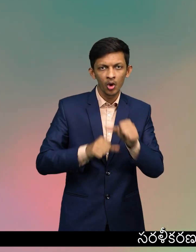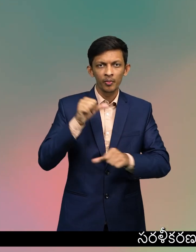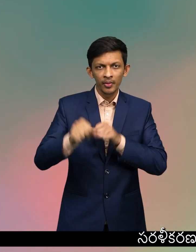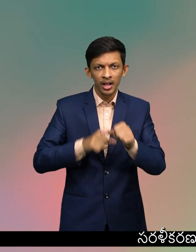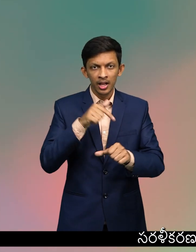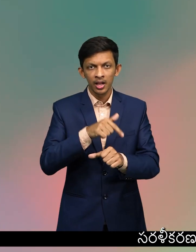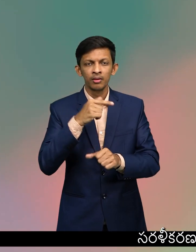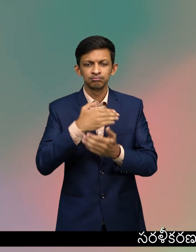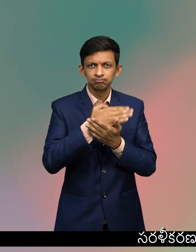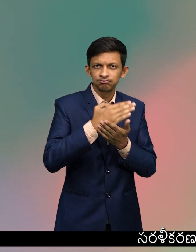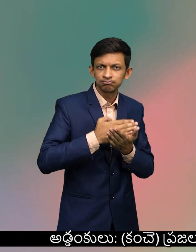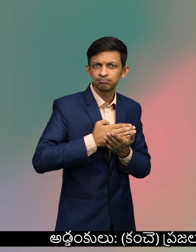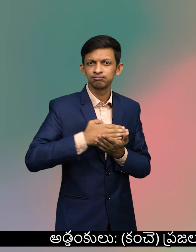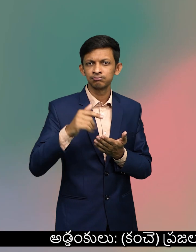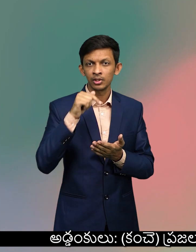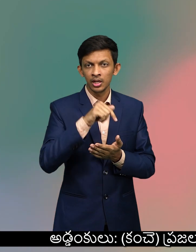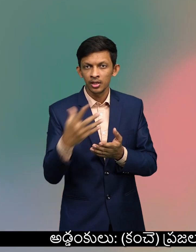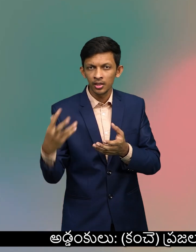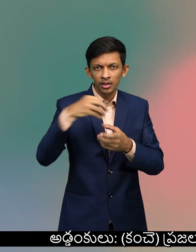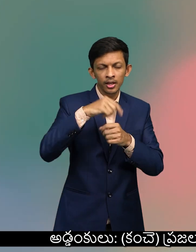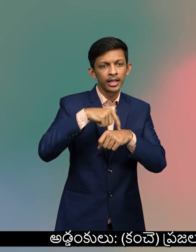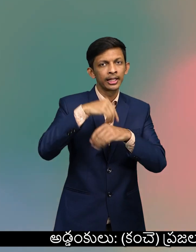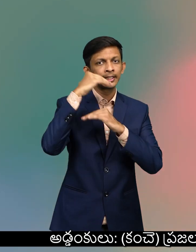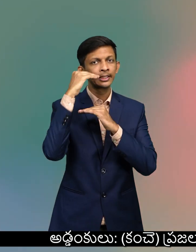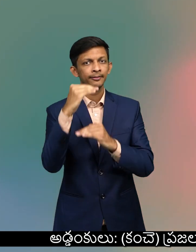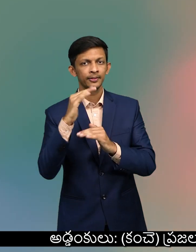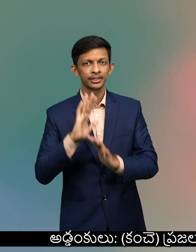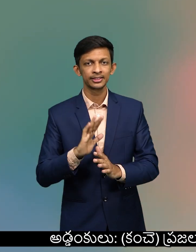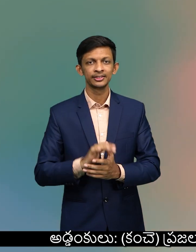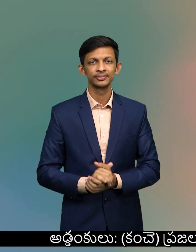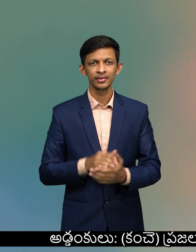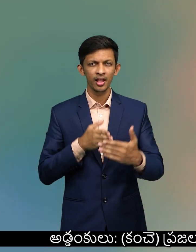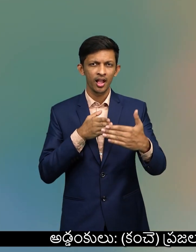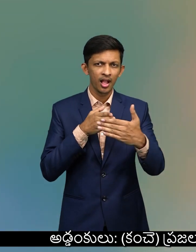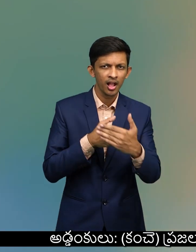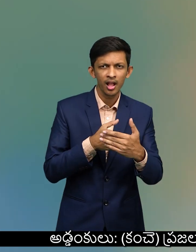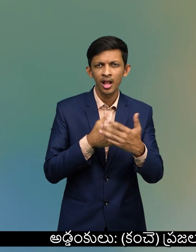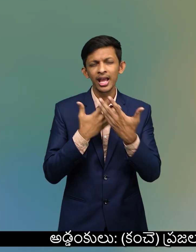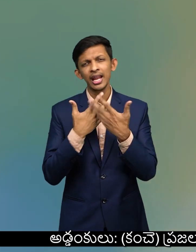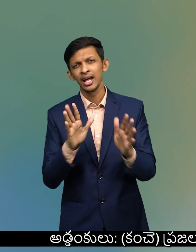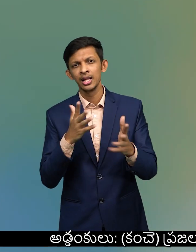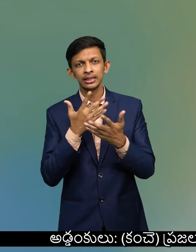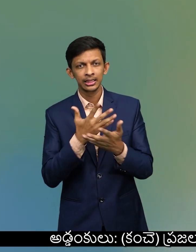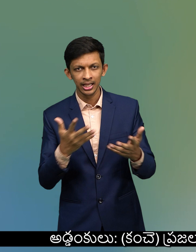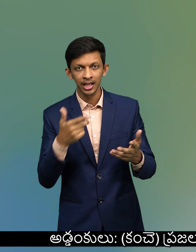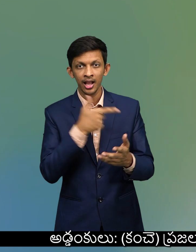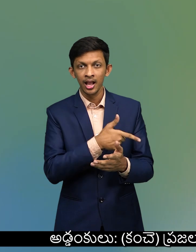తొలగింపు. అడ్డంకులు, ప్రజలు కలిసి ఉండడానికి నిరోధించే ఏదైనా.